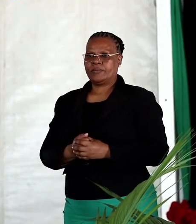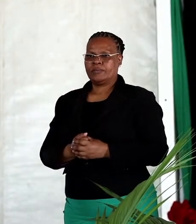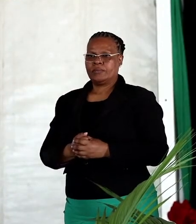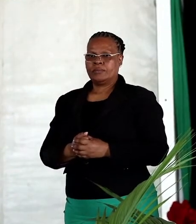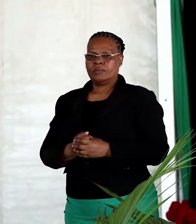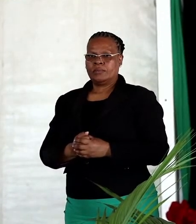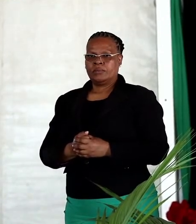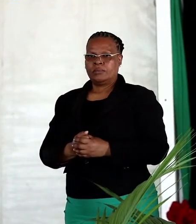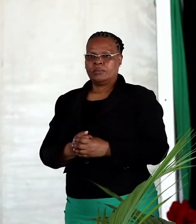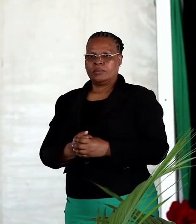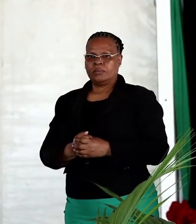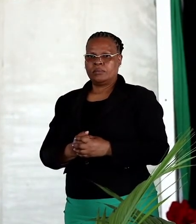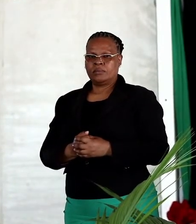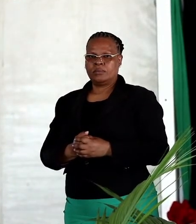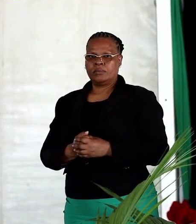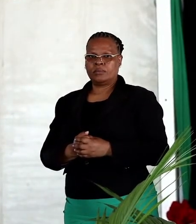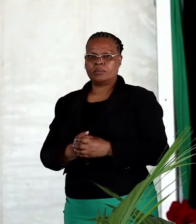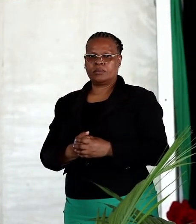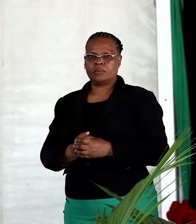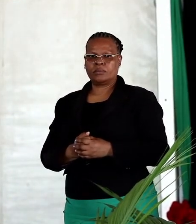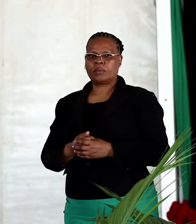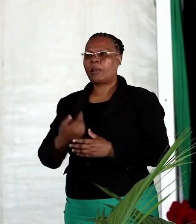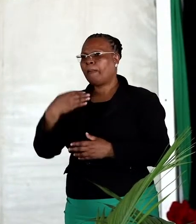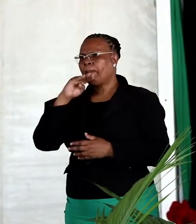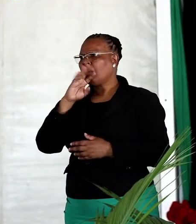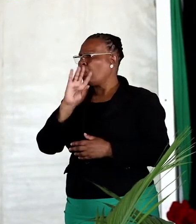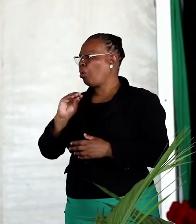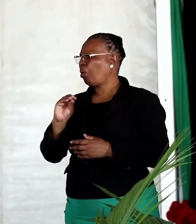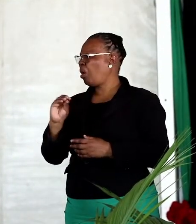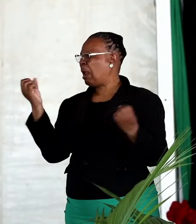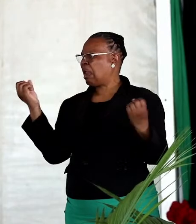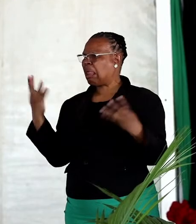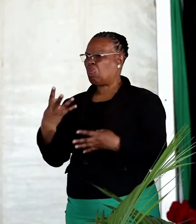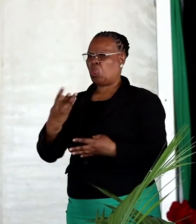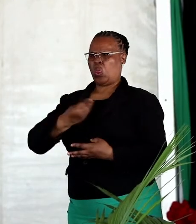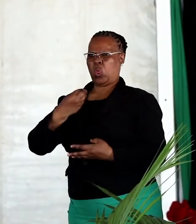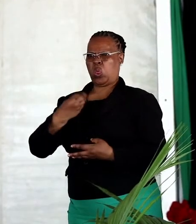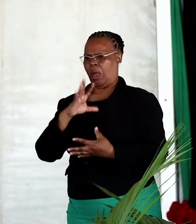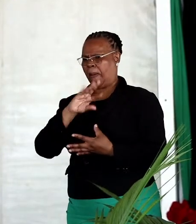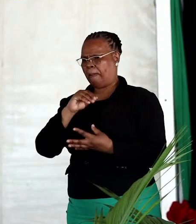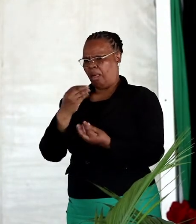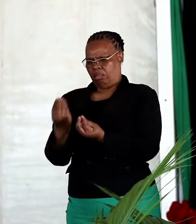Kukho abantu abaninzi abancinci ngaphakathi kule ndlu.